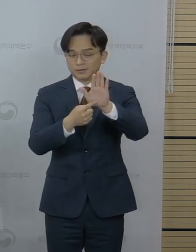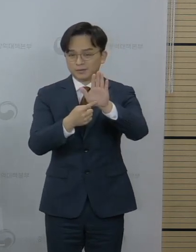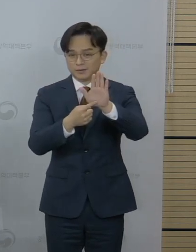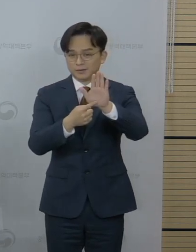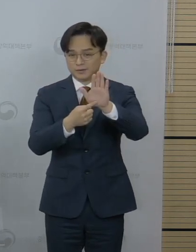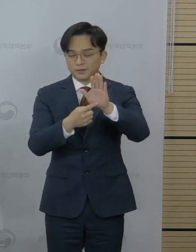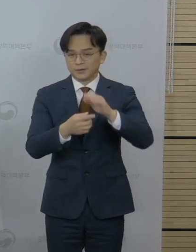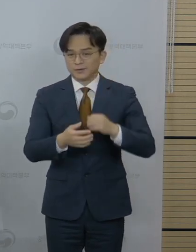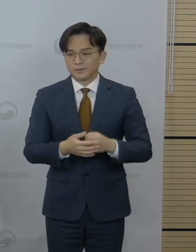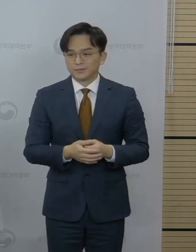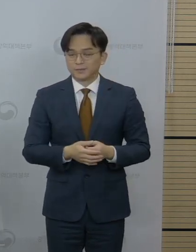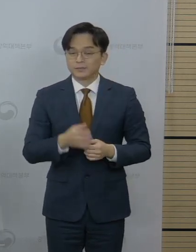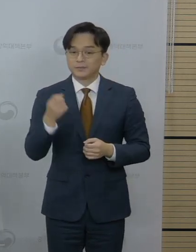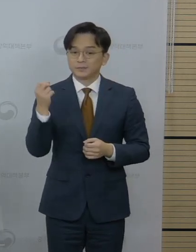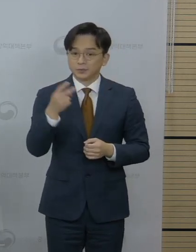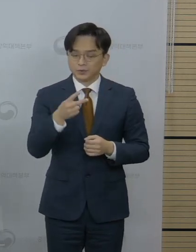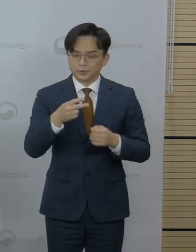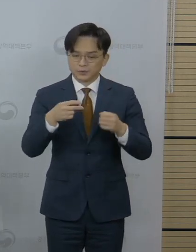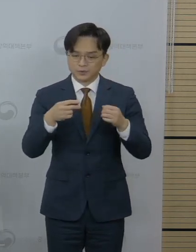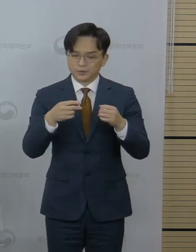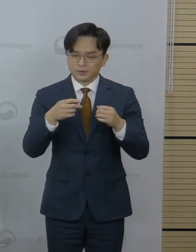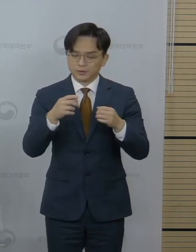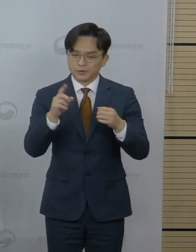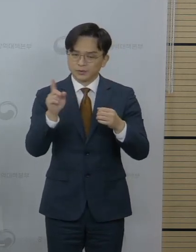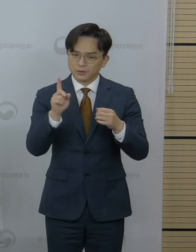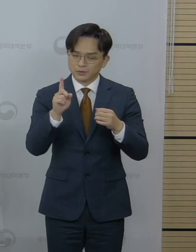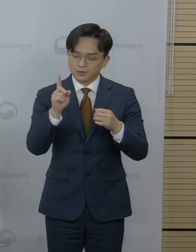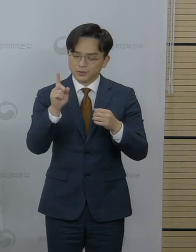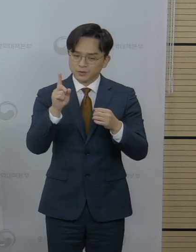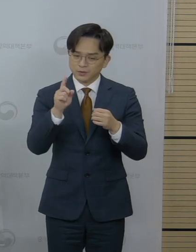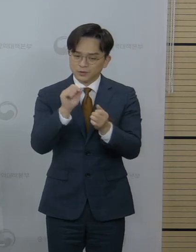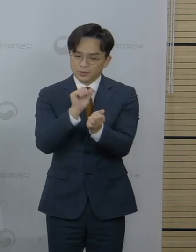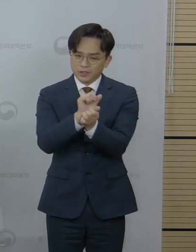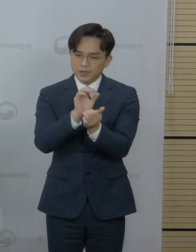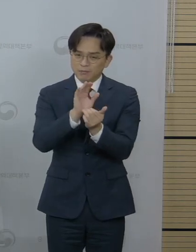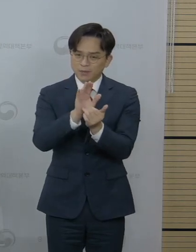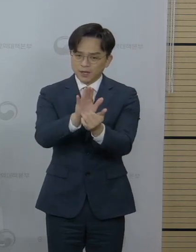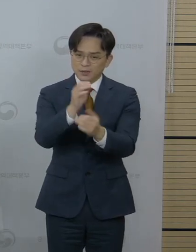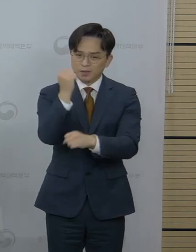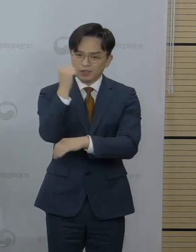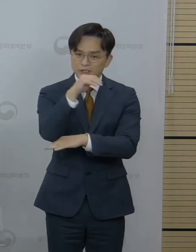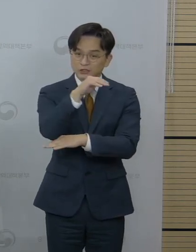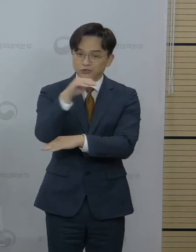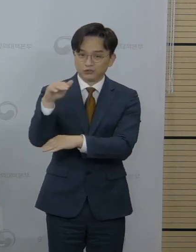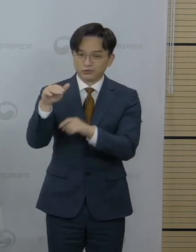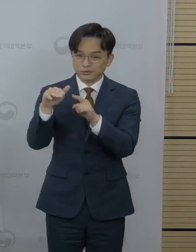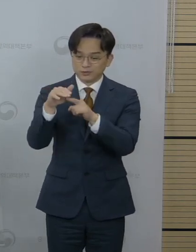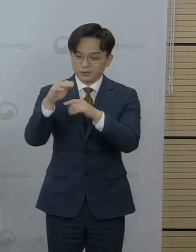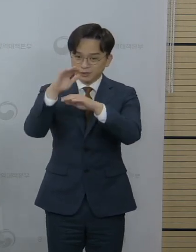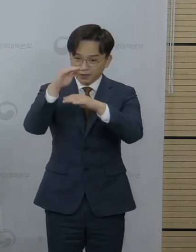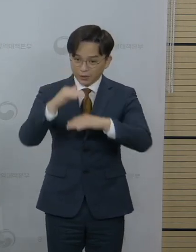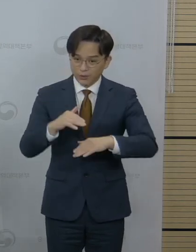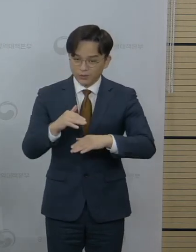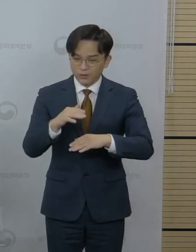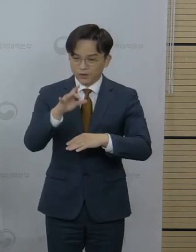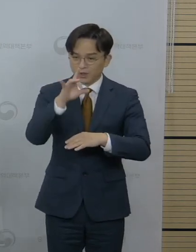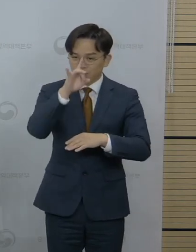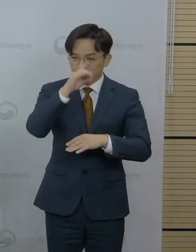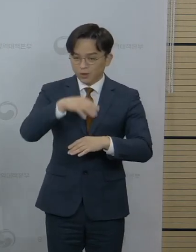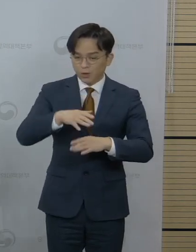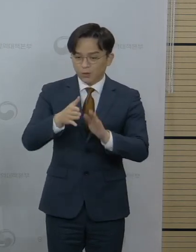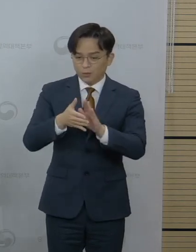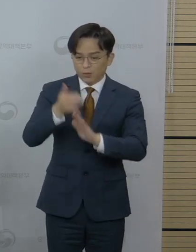잡히고 조정을 하고 있는 상황이기 때문에 현재로서는 중대본을 중심으로 해서 현재 발생하고 있는